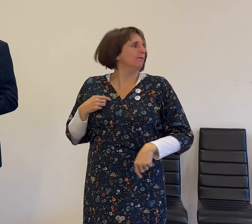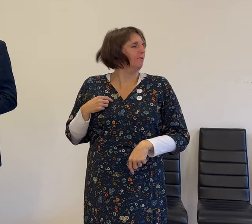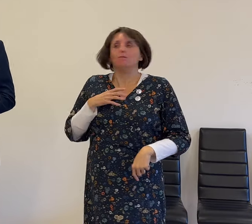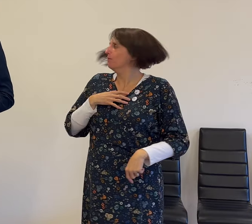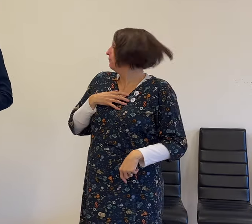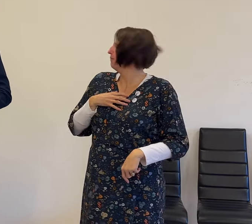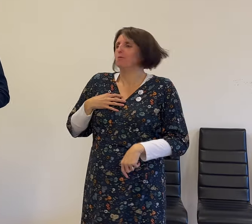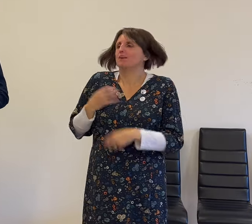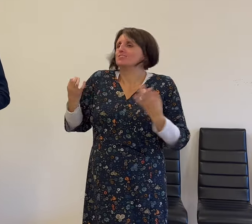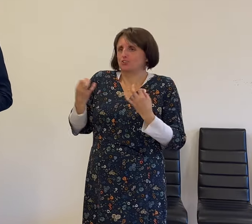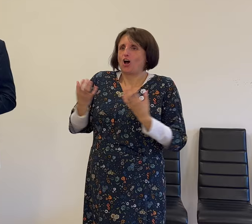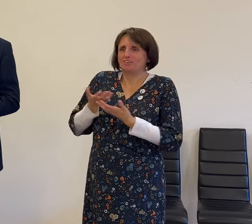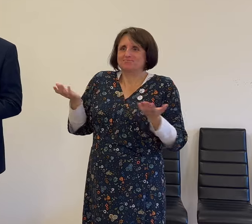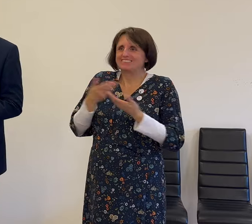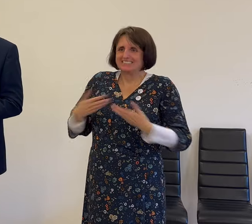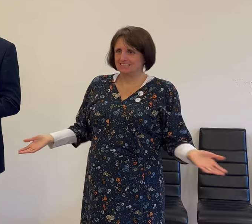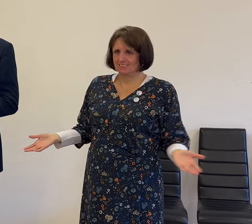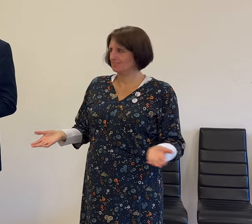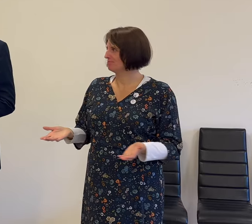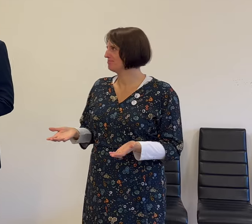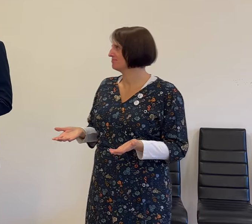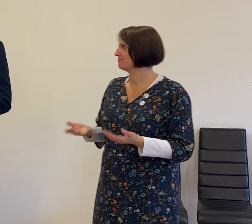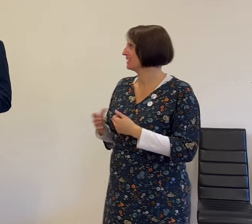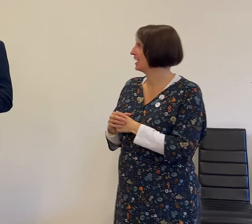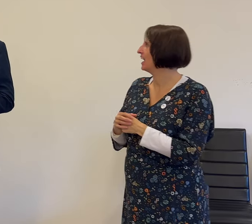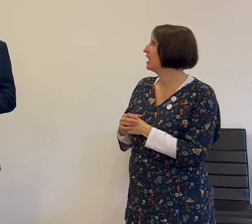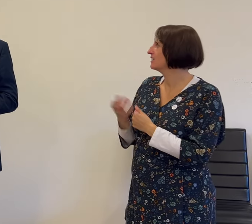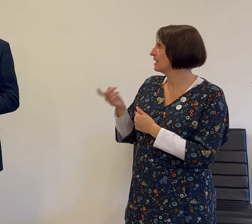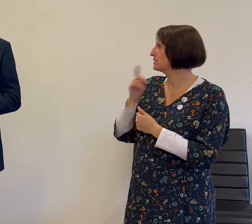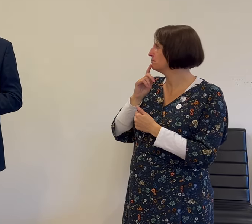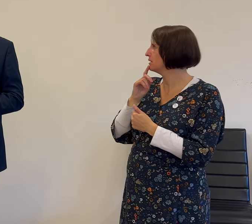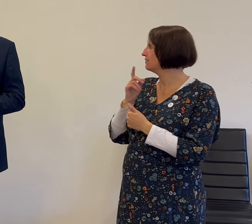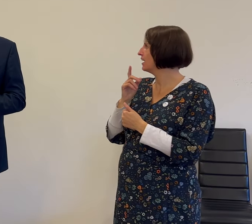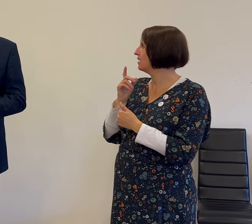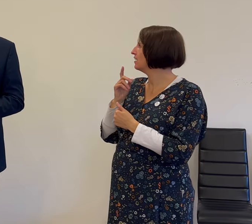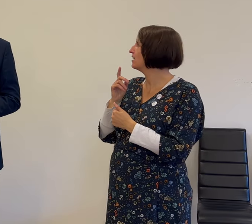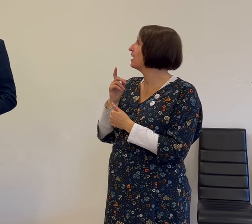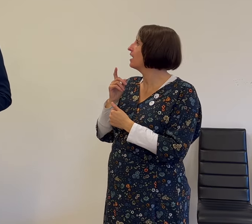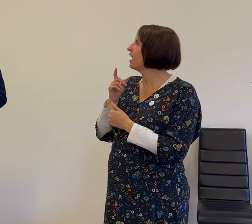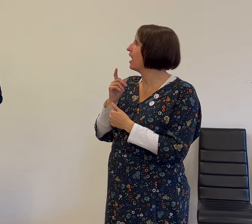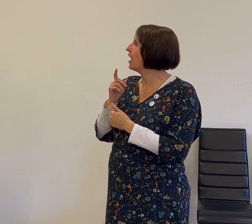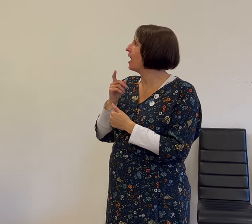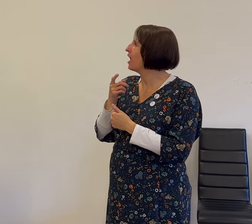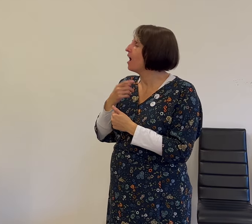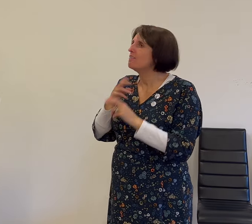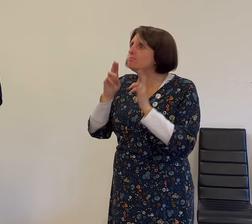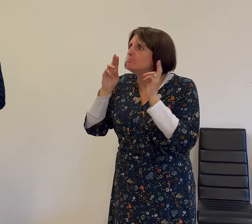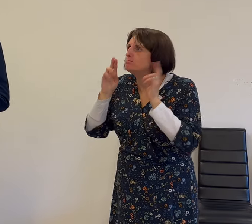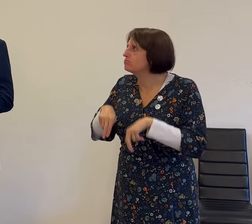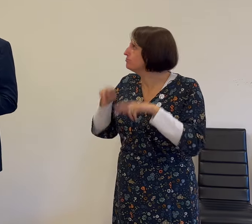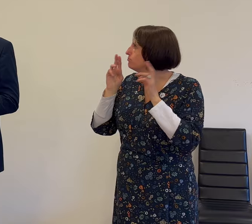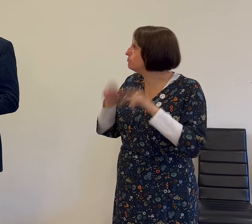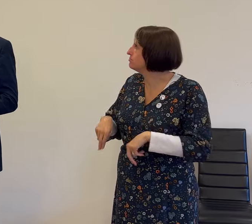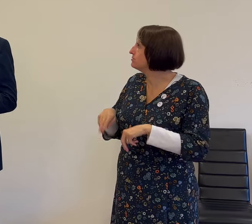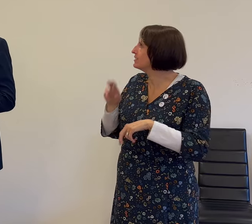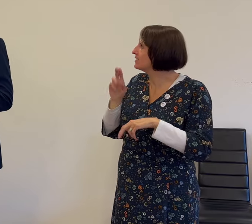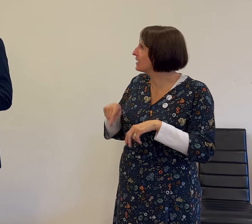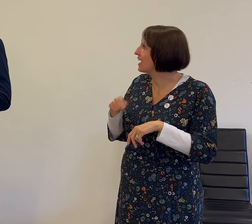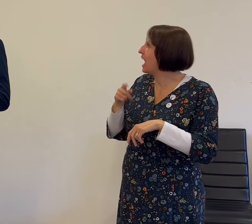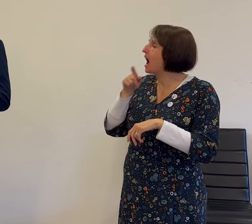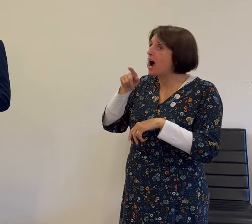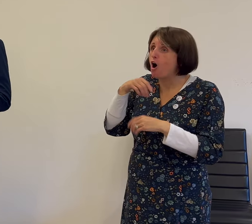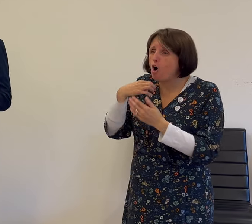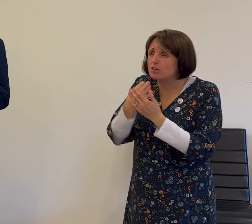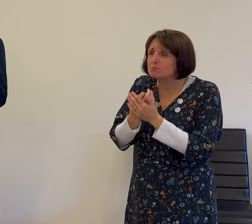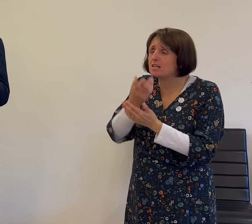bude. A když se David začne ptát, a fakt to je pravda, a to myslí vážně, že jako tuhle odměnu